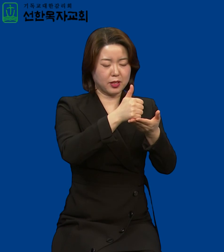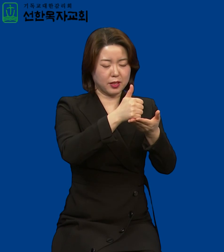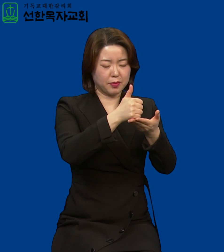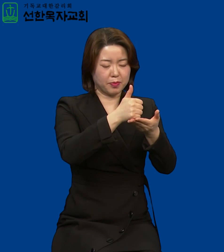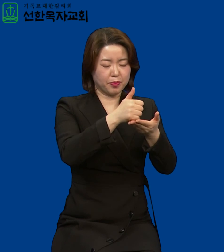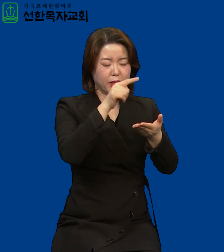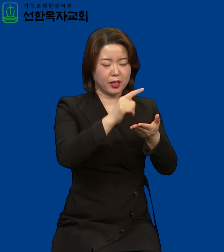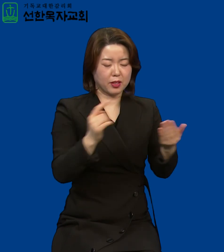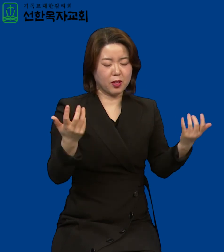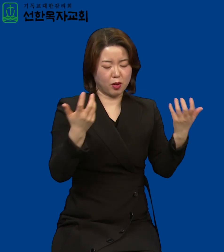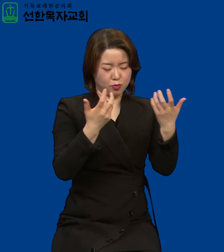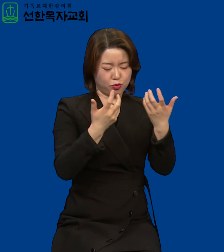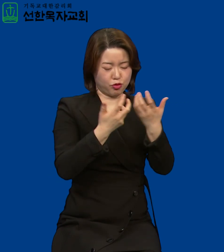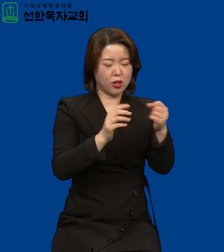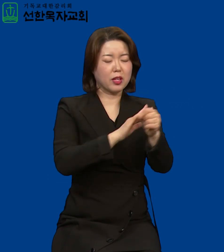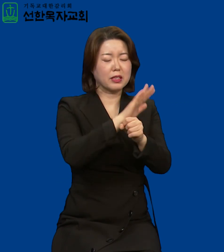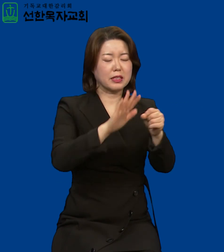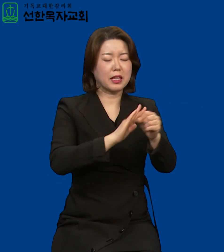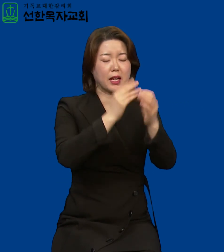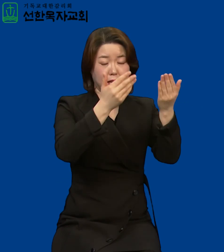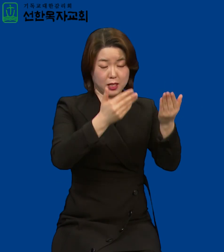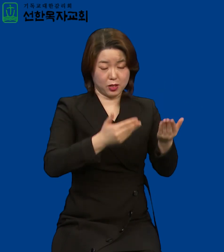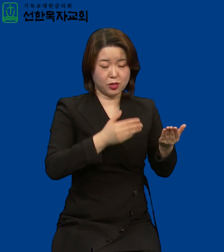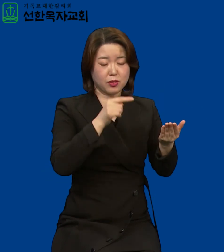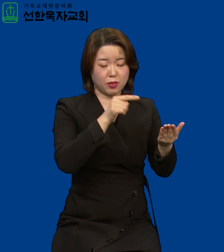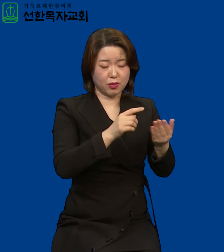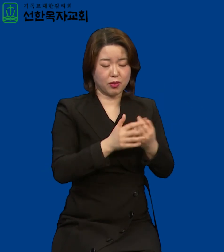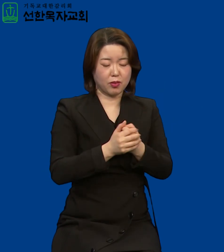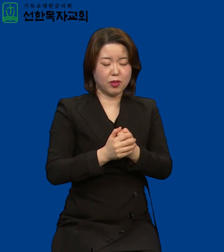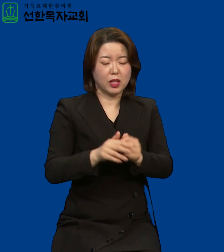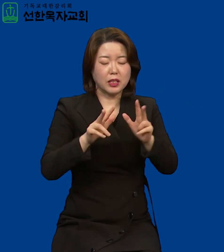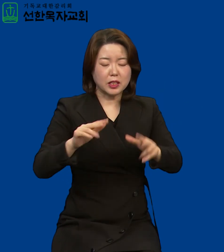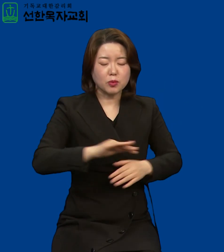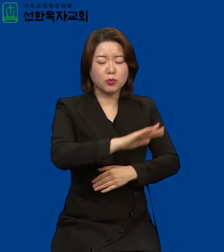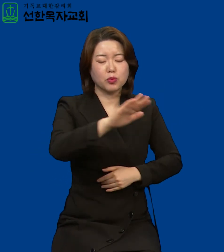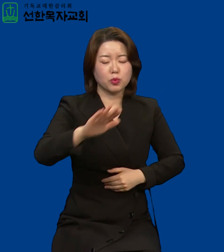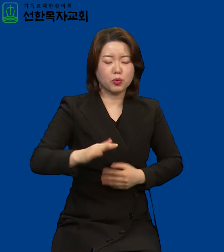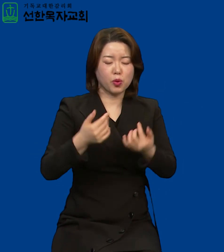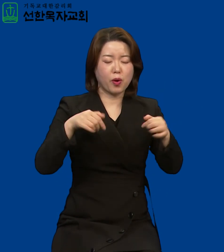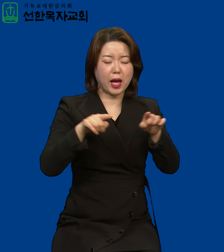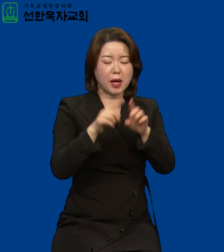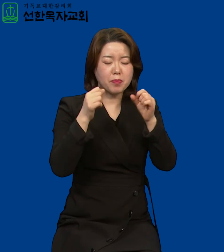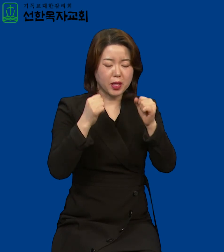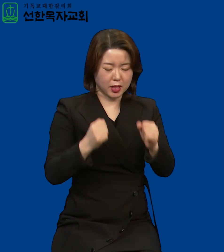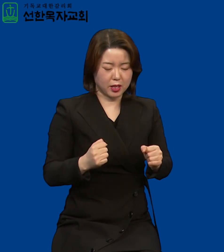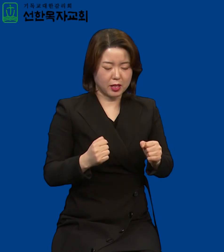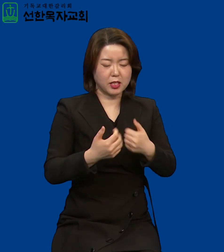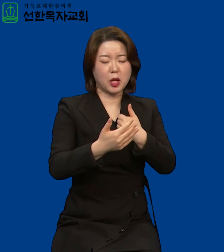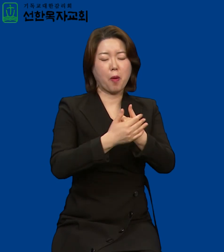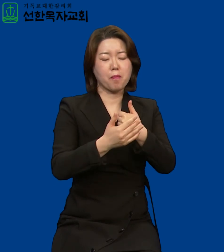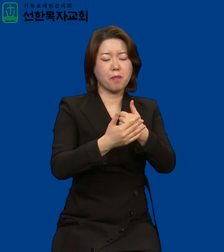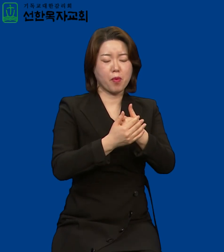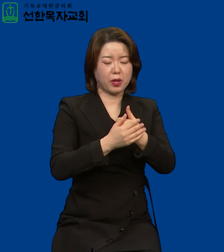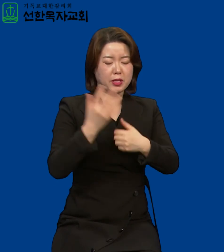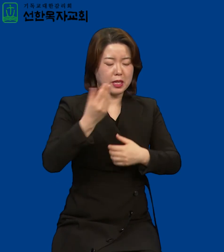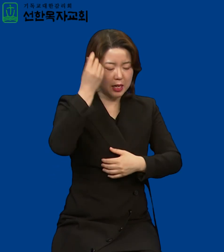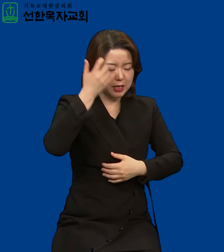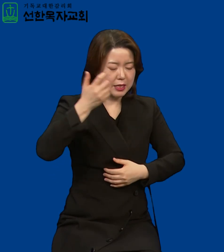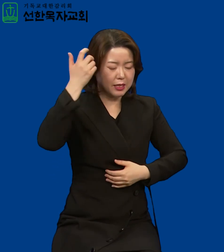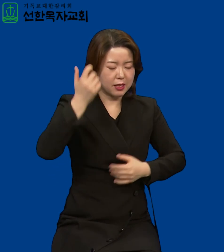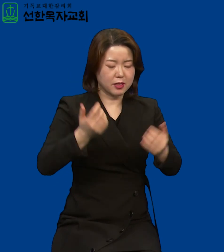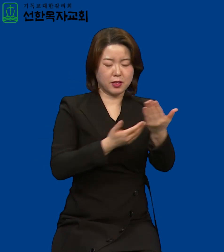그 풍성하신 사랑하심과 지금도 우리와 함께 하시는 보혜사